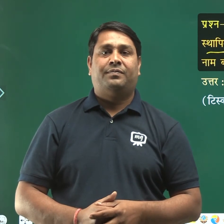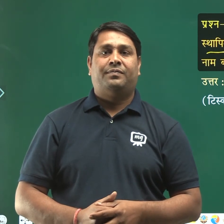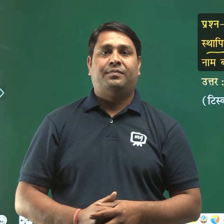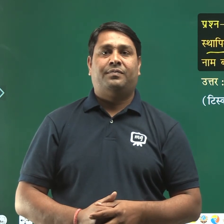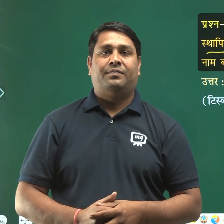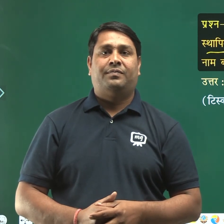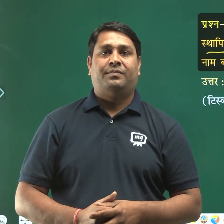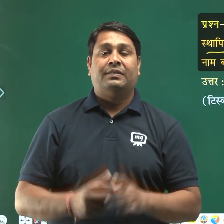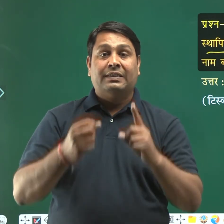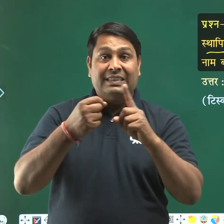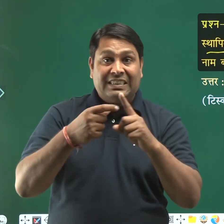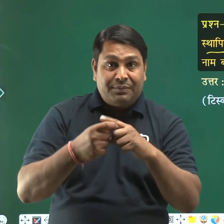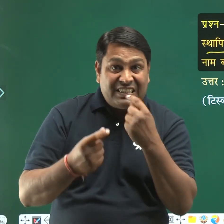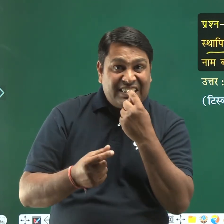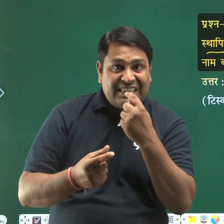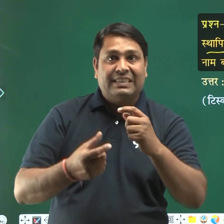इस्पात कारखाने का